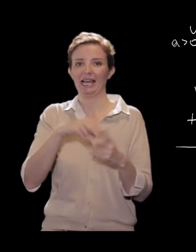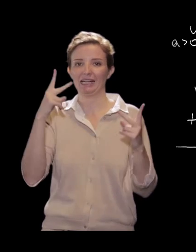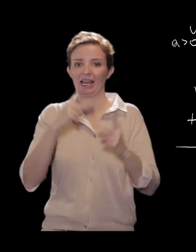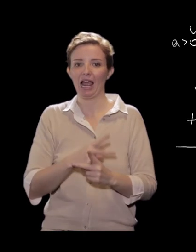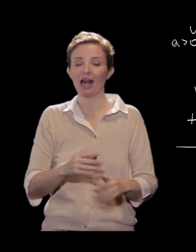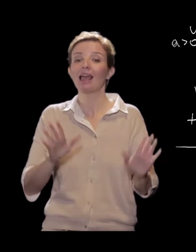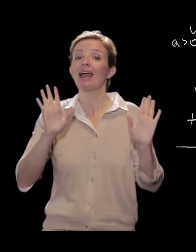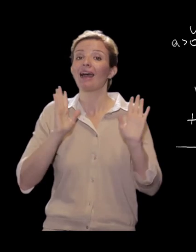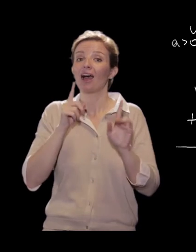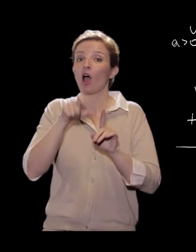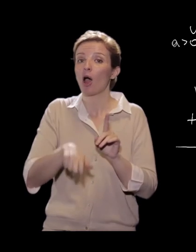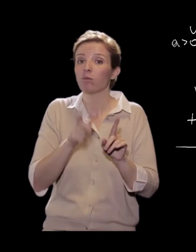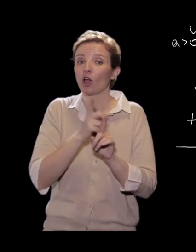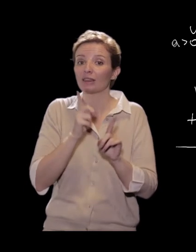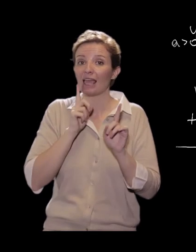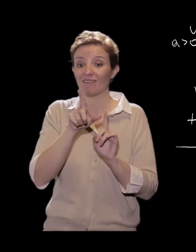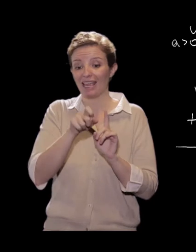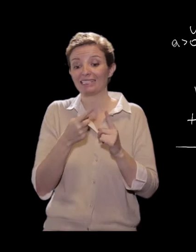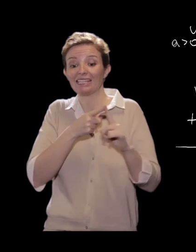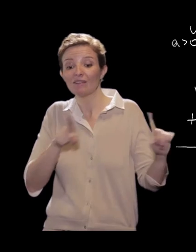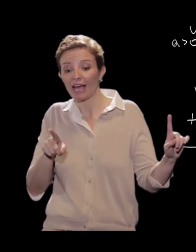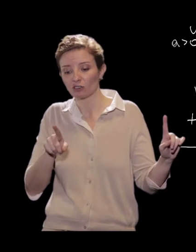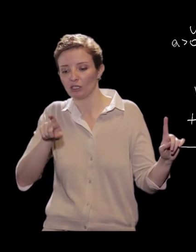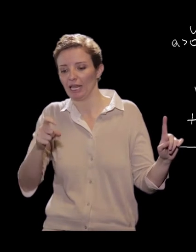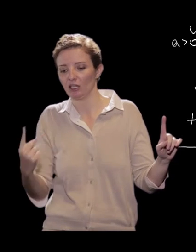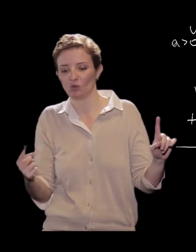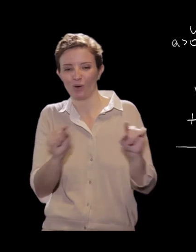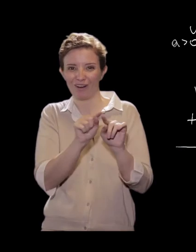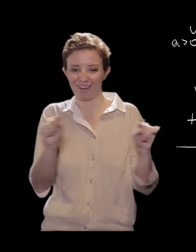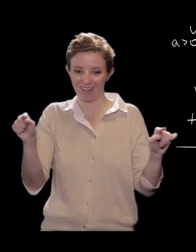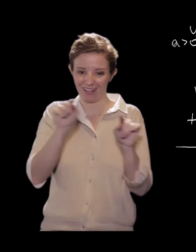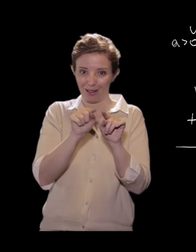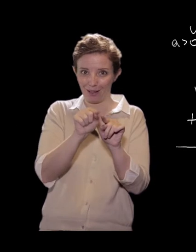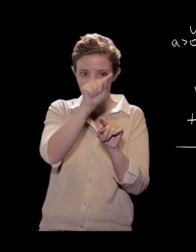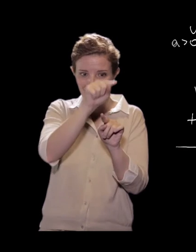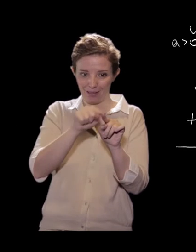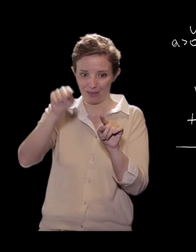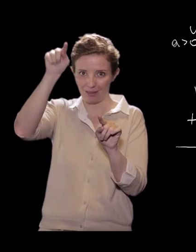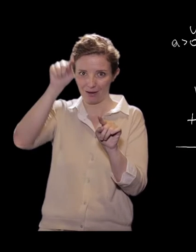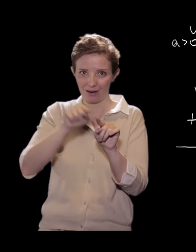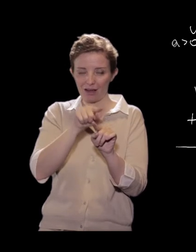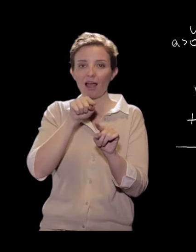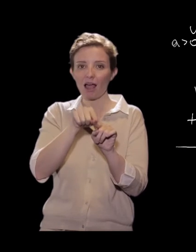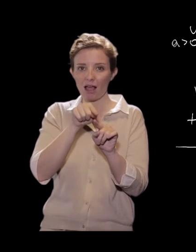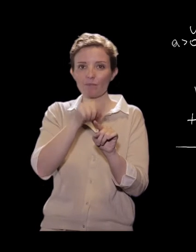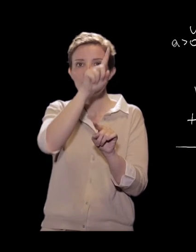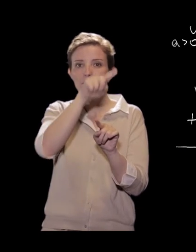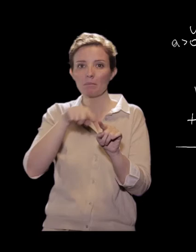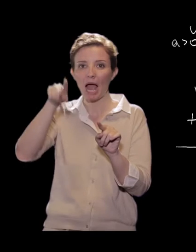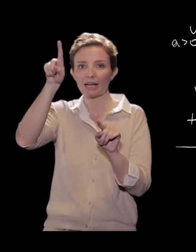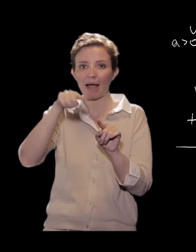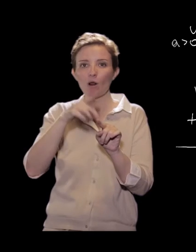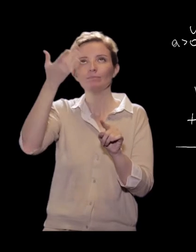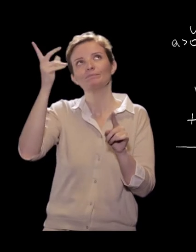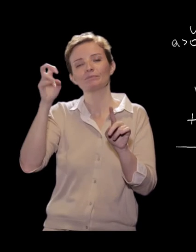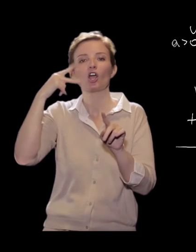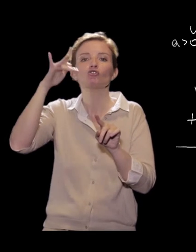però X sia diverso dal valore X1 per il quale Evidentemente la parabola risulta essere appunto toccare